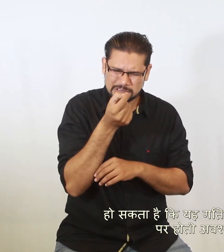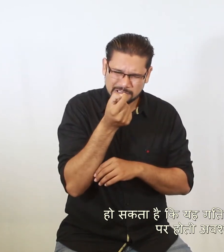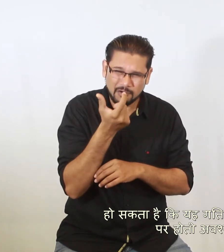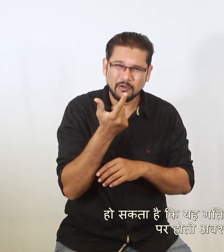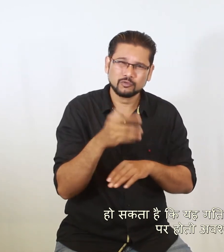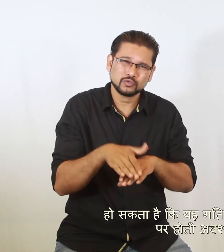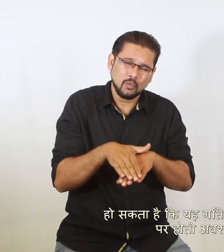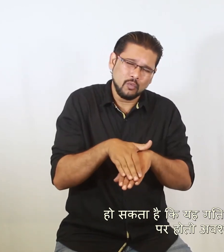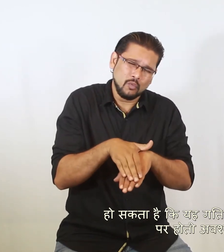होती अवश्य है